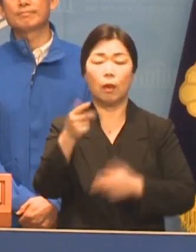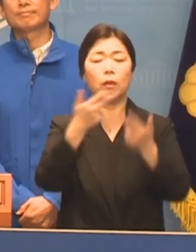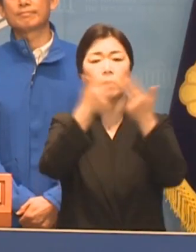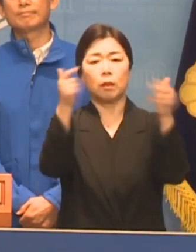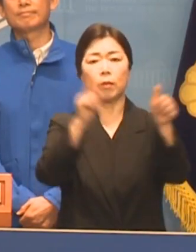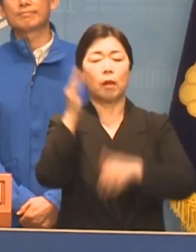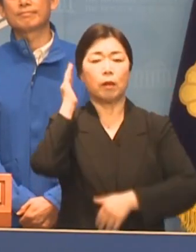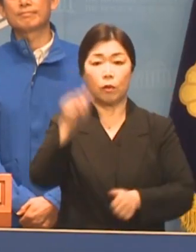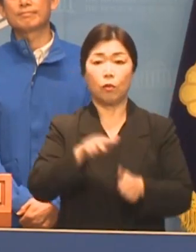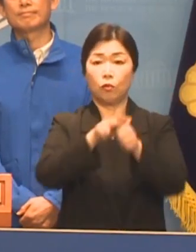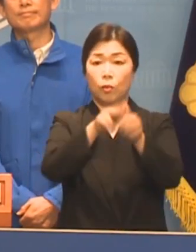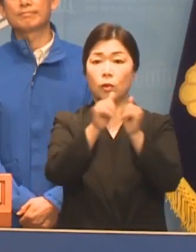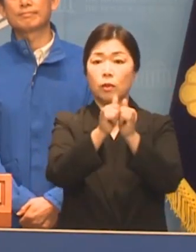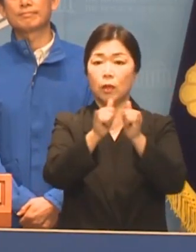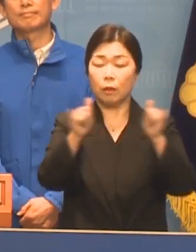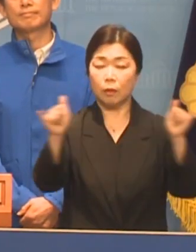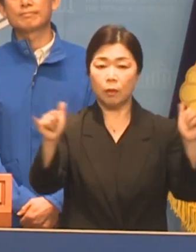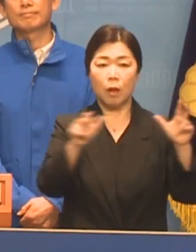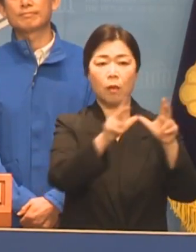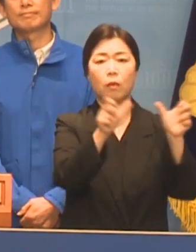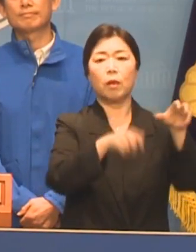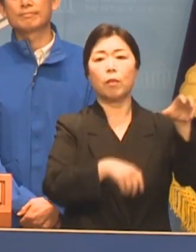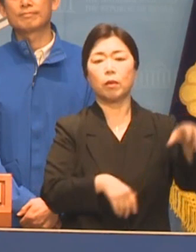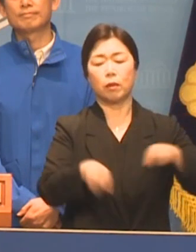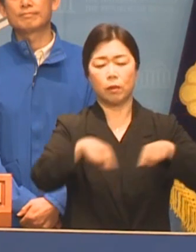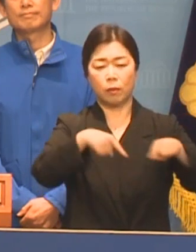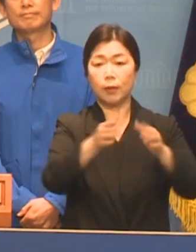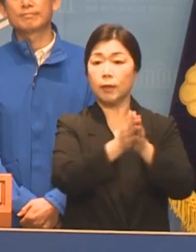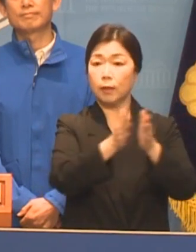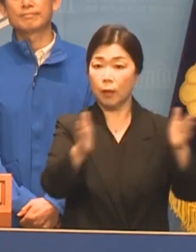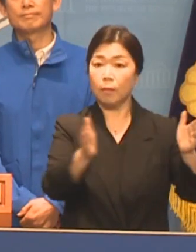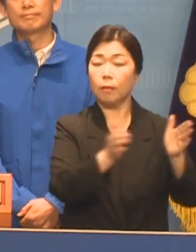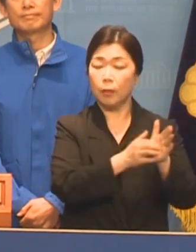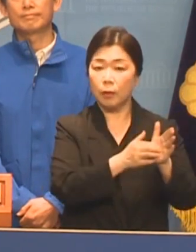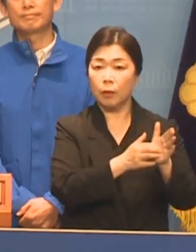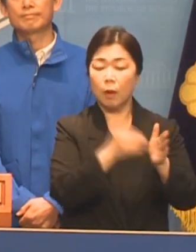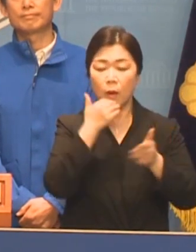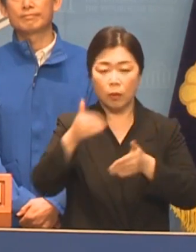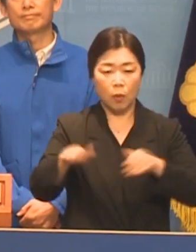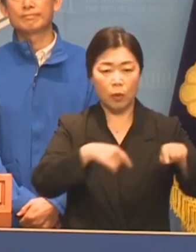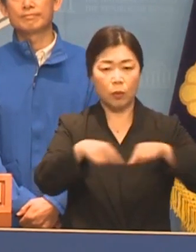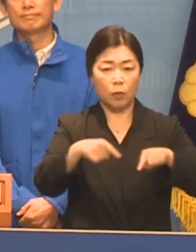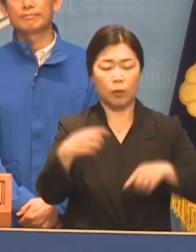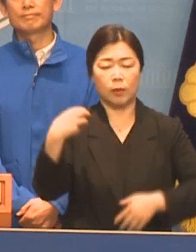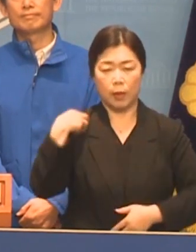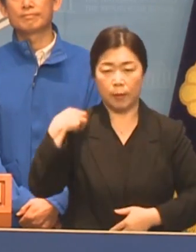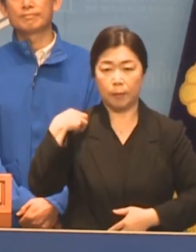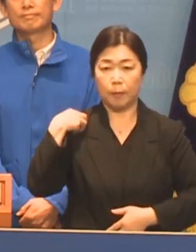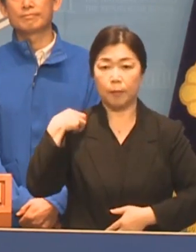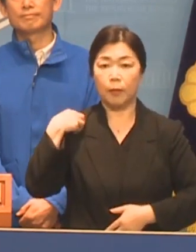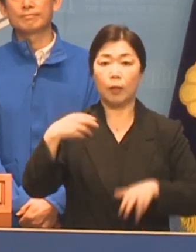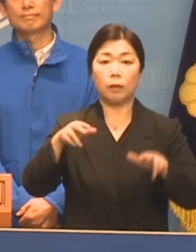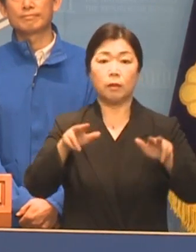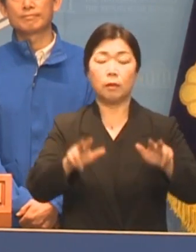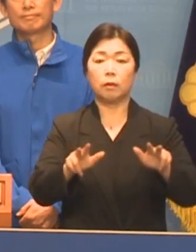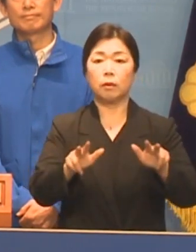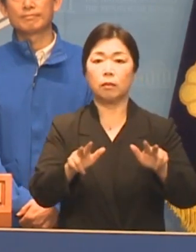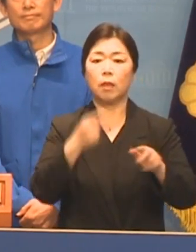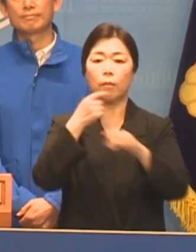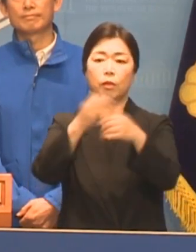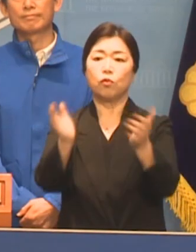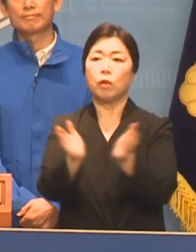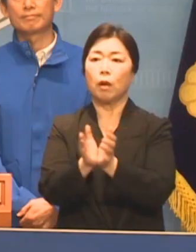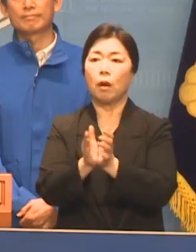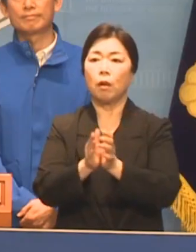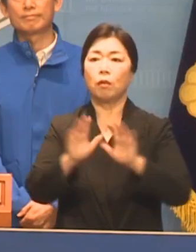이재명 대선 후보자는 성남에서 정치를 시작했고 경기도정의 책임자로 현재는